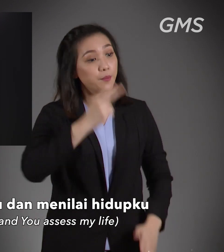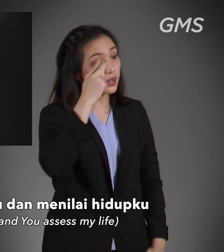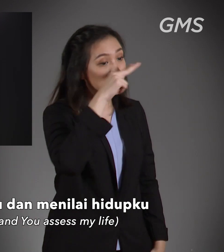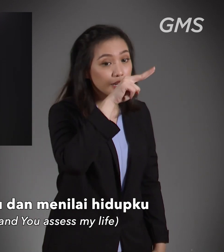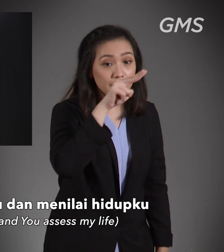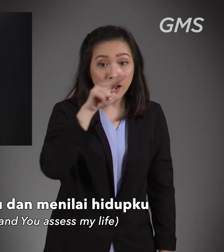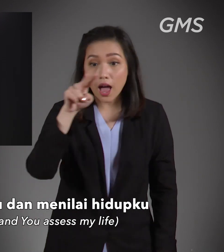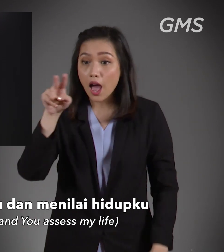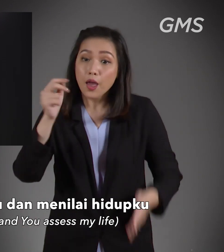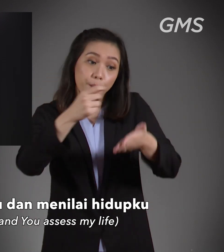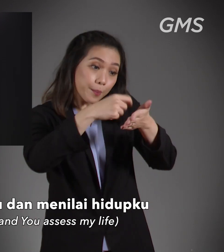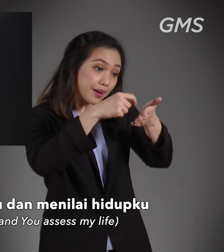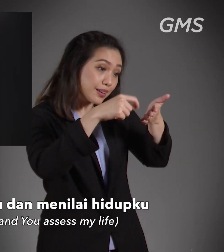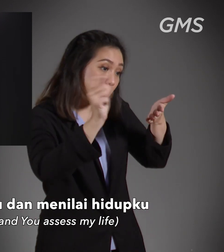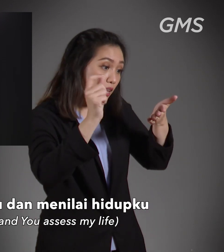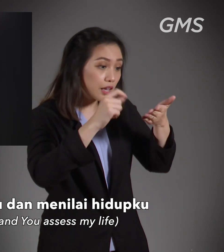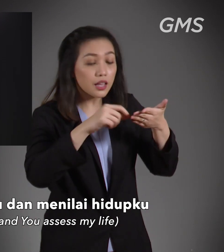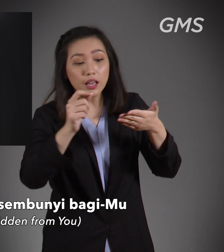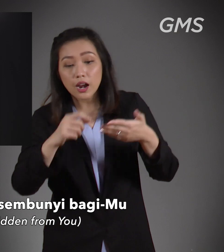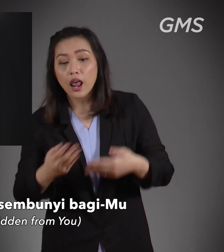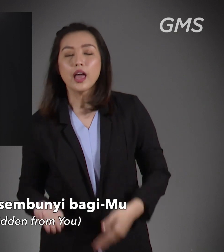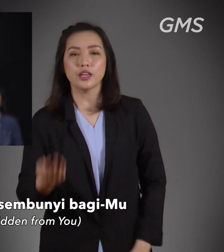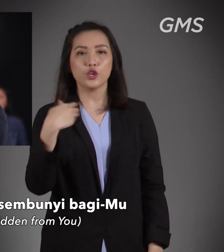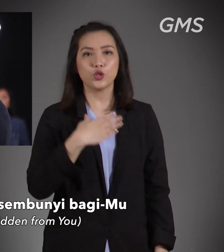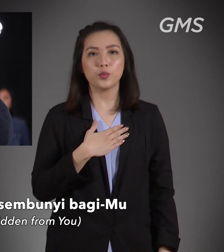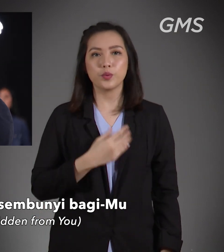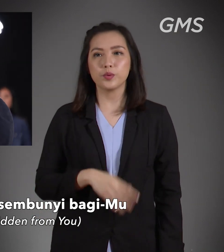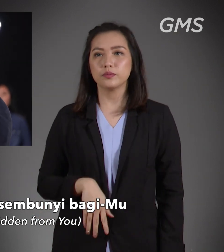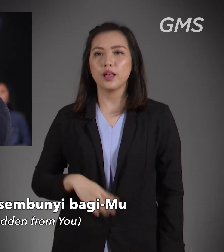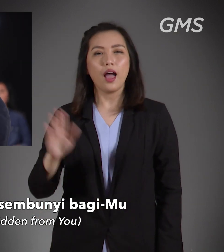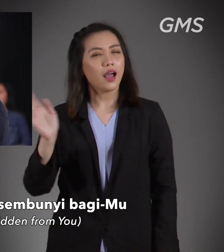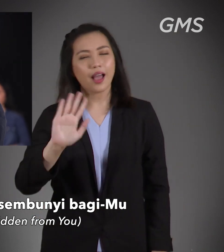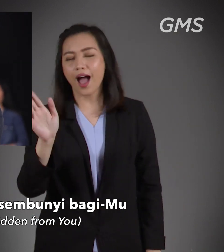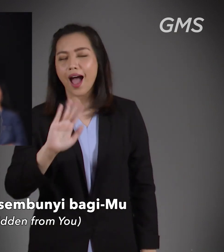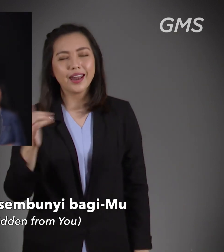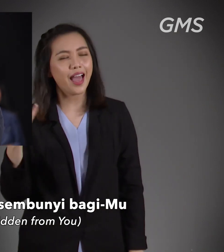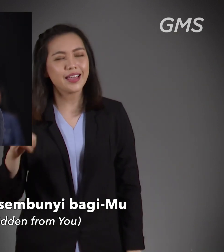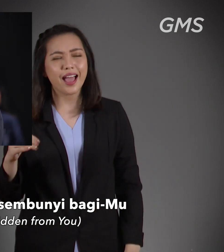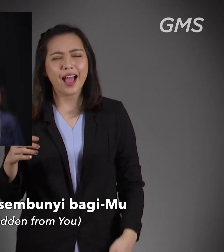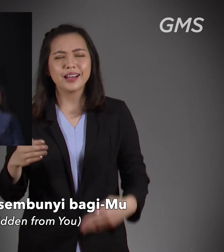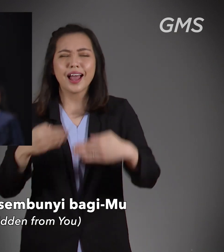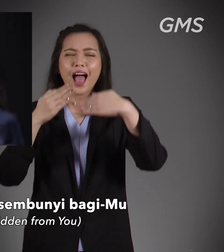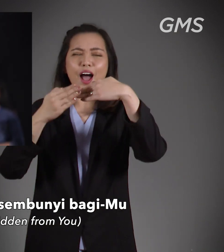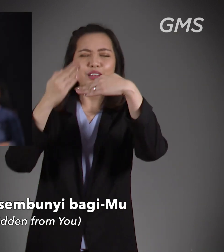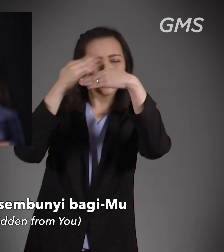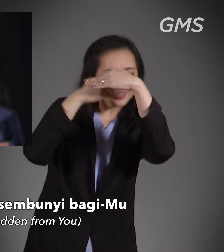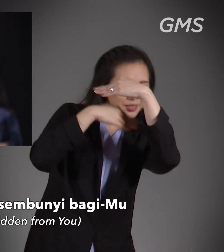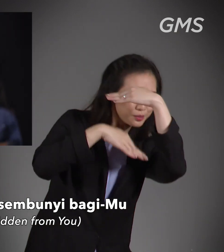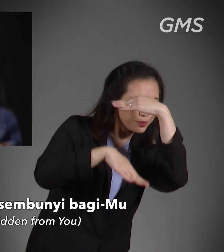dan menilai hidupku. Tak ada yang